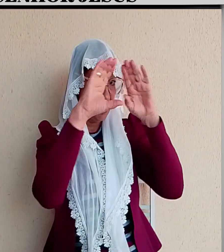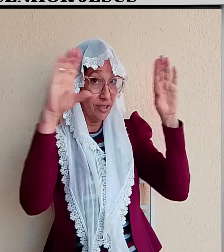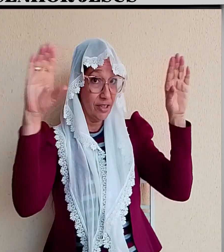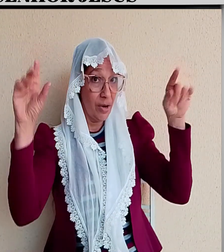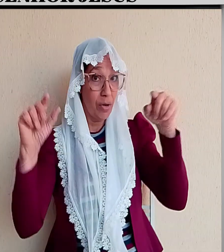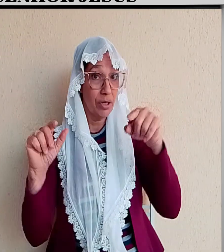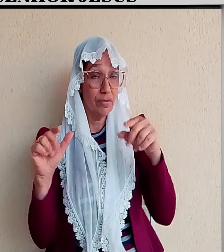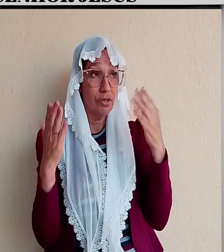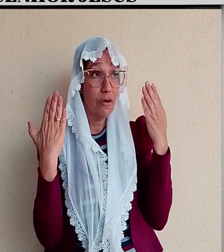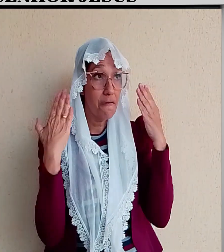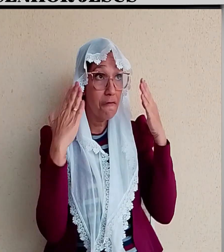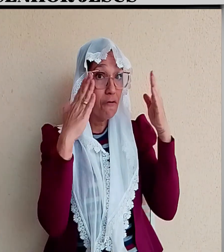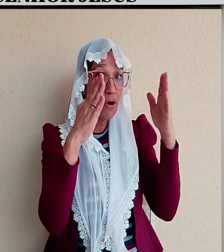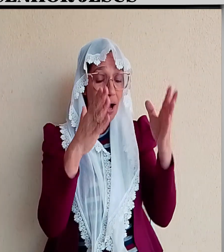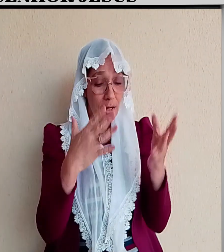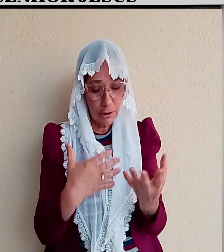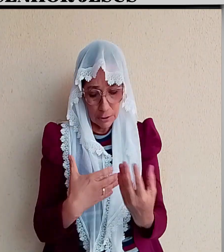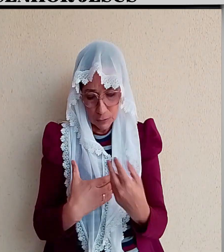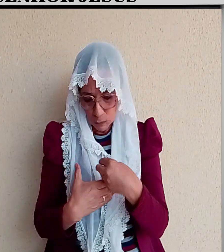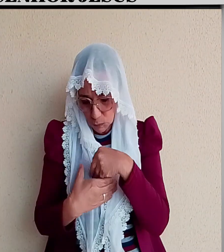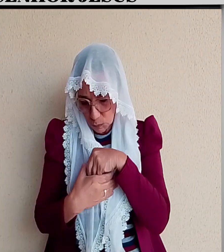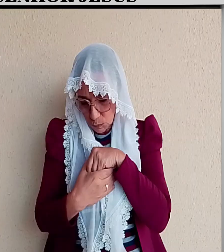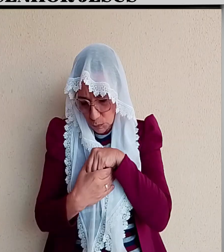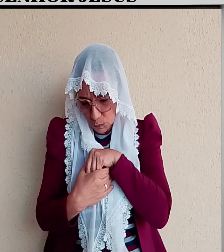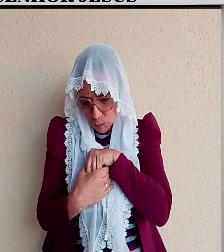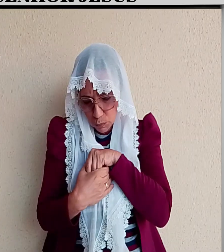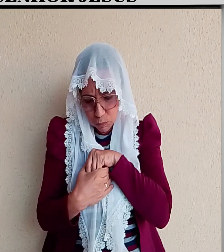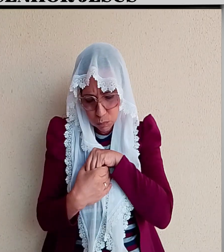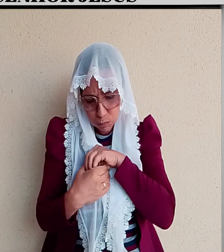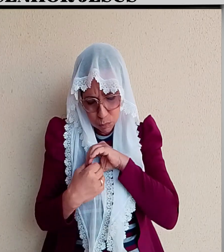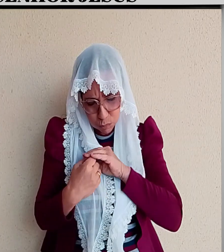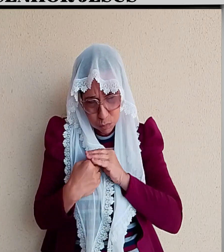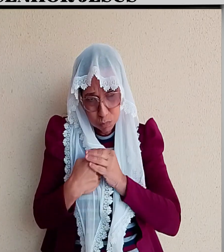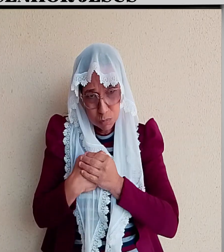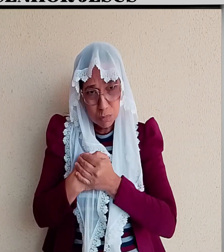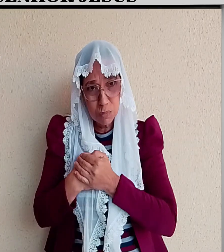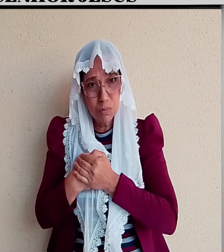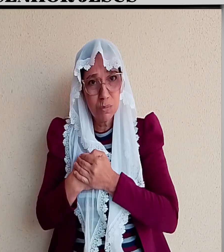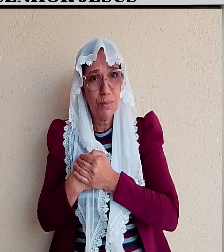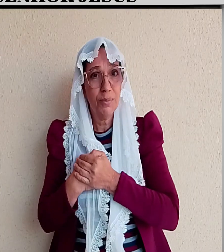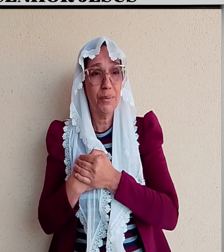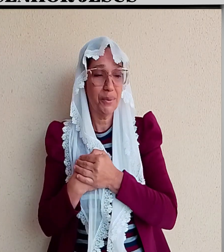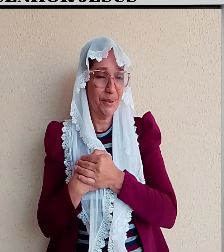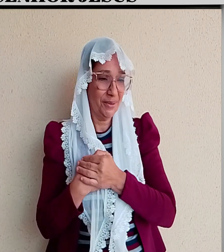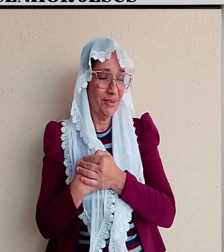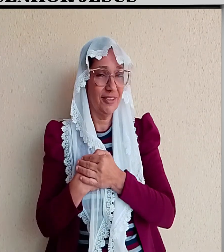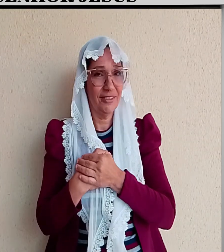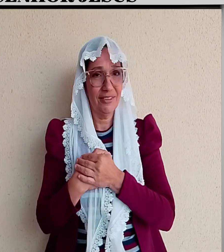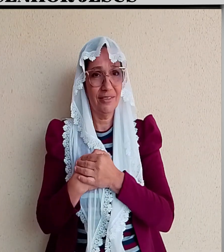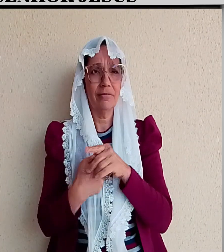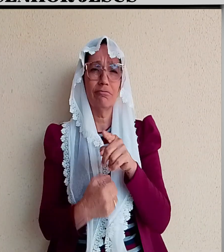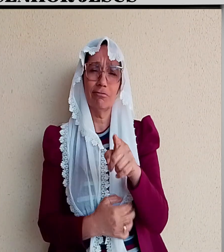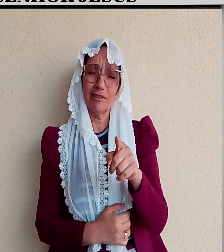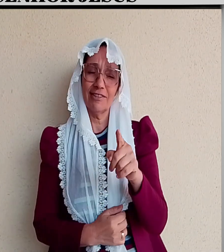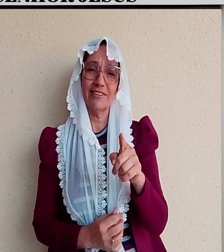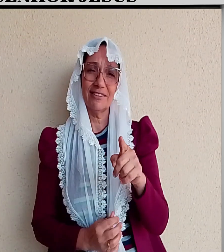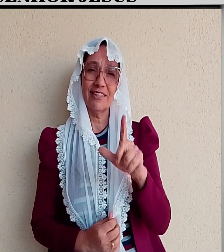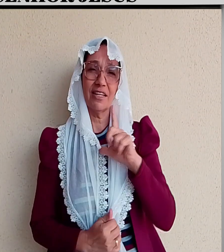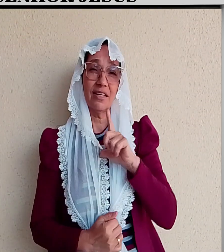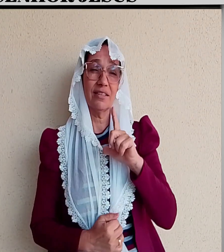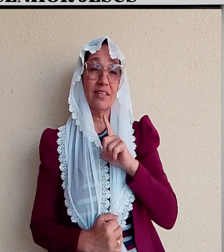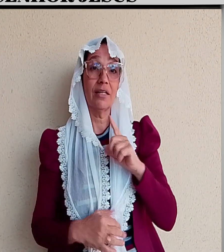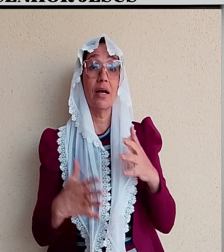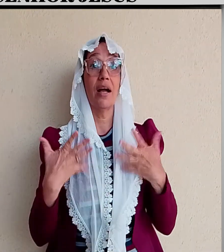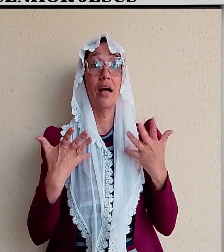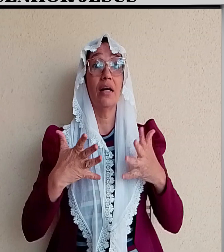tesouro do prazer, o prazer de me sentir, de me buscar, não porque você precisa, mas o prazer de você me buscar, aleluia, porque você tem saudade de mim,